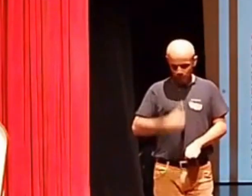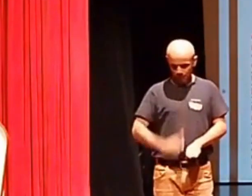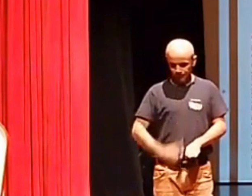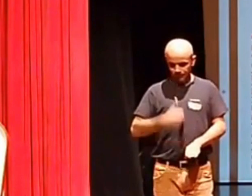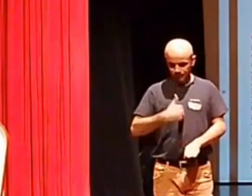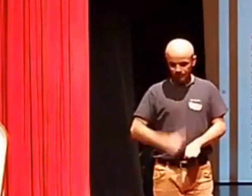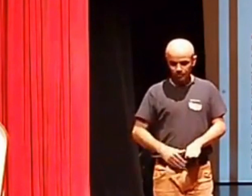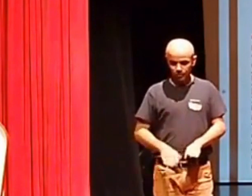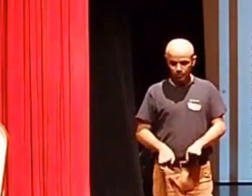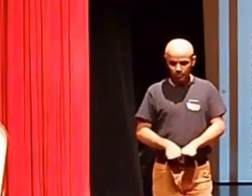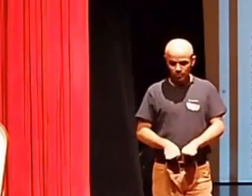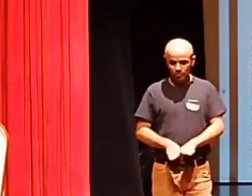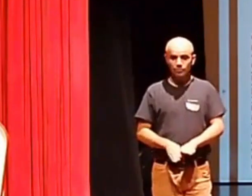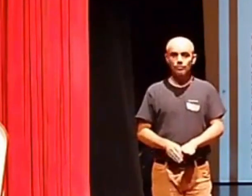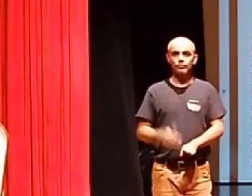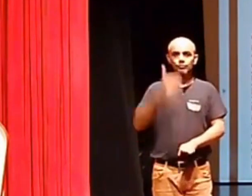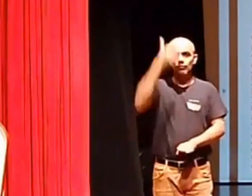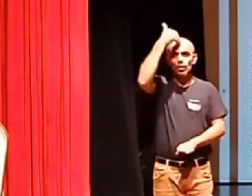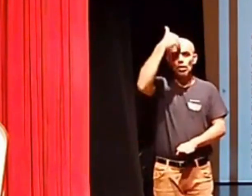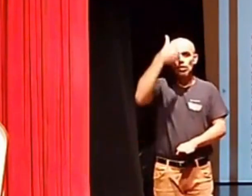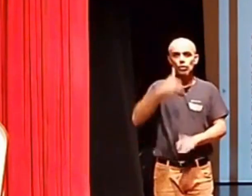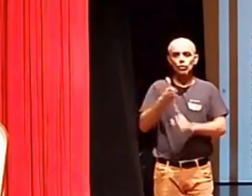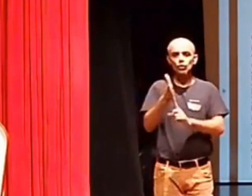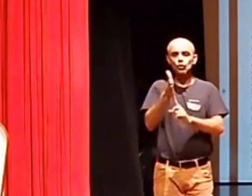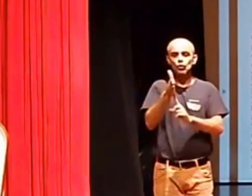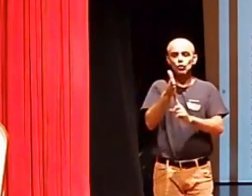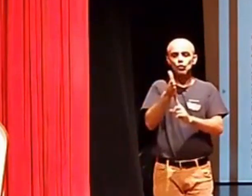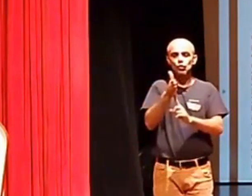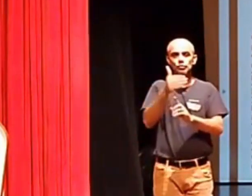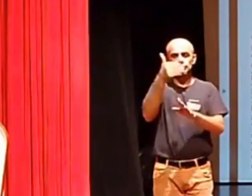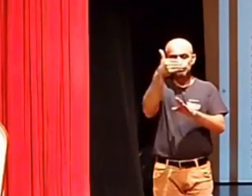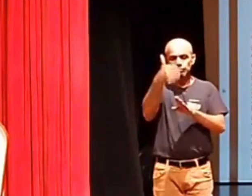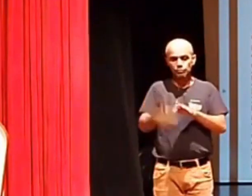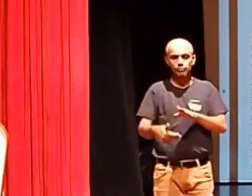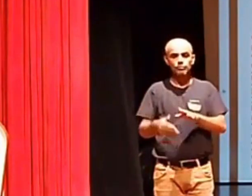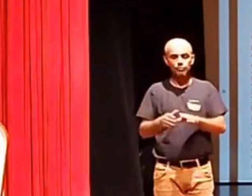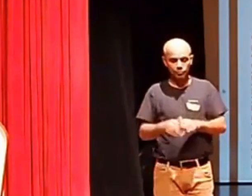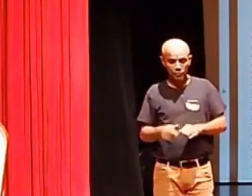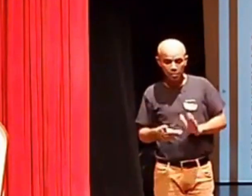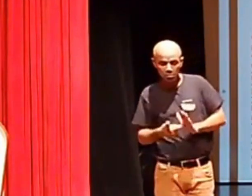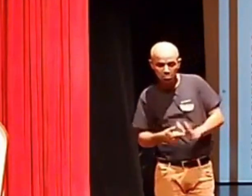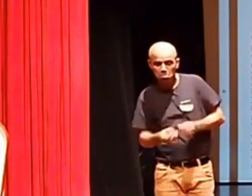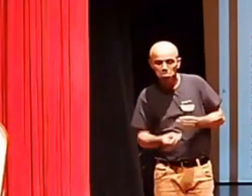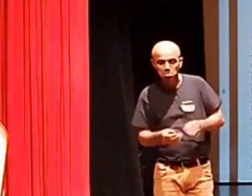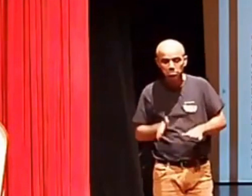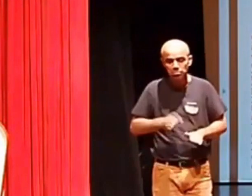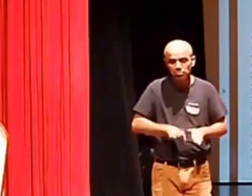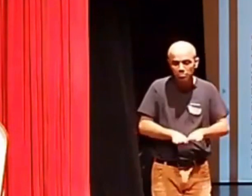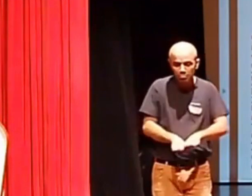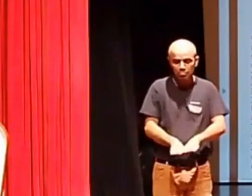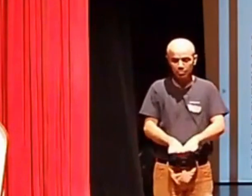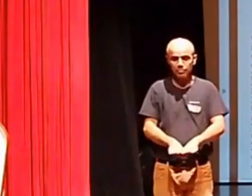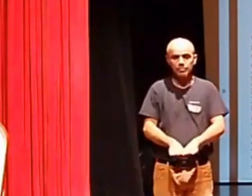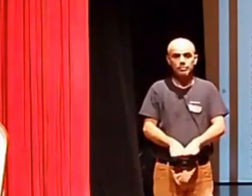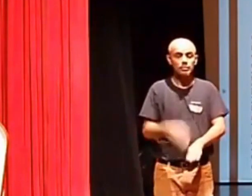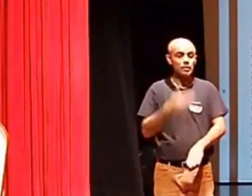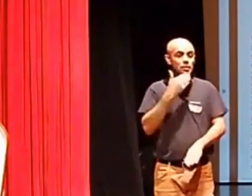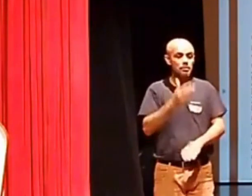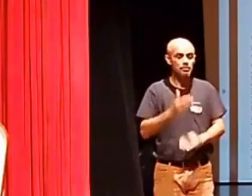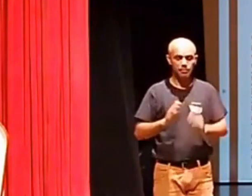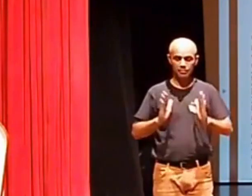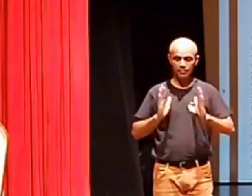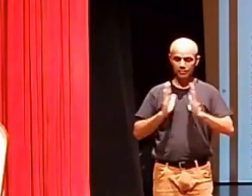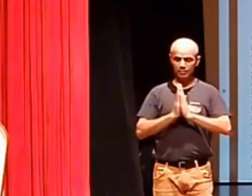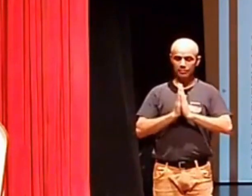coloca no meinho alguma coisa para dar um direcionamento para essa criança, para ela saber onde pisar. A gente solicita para ela juntar